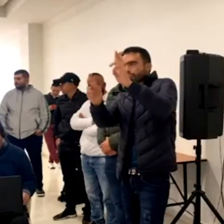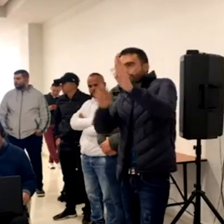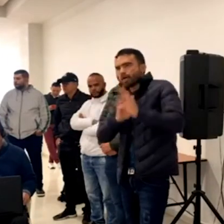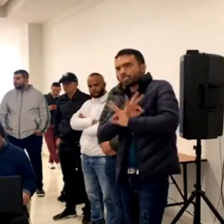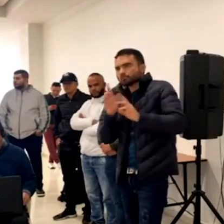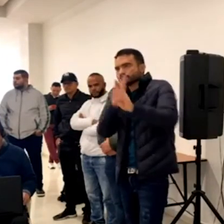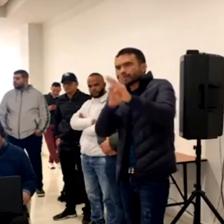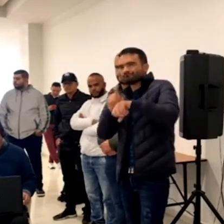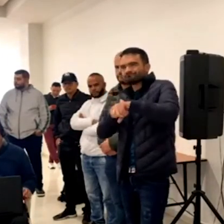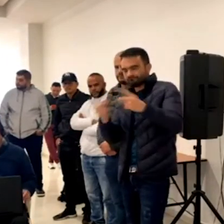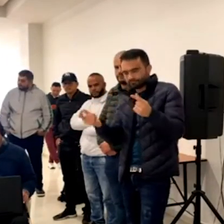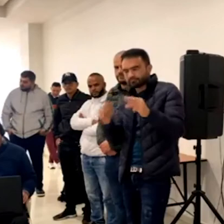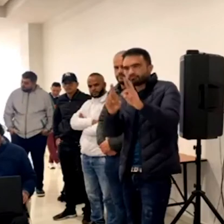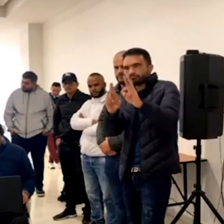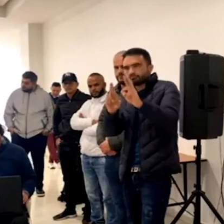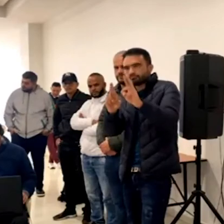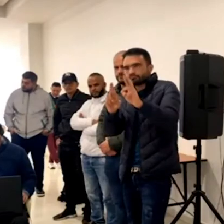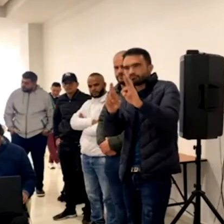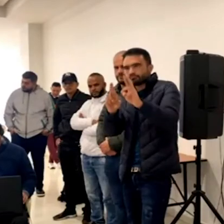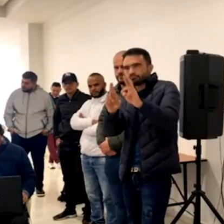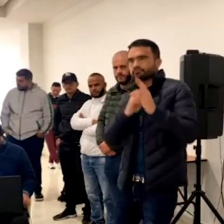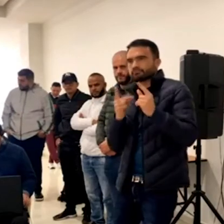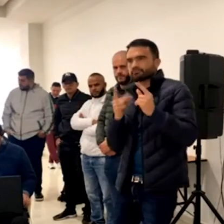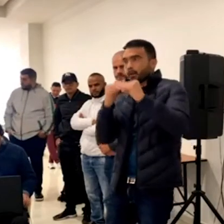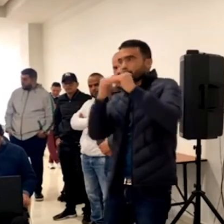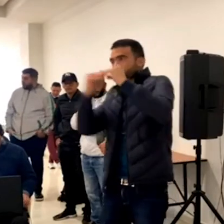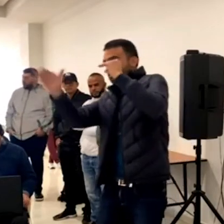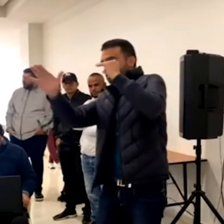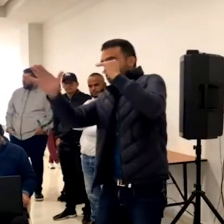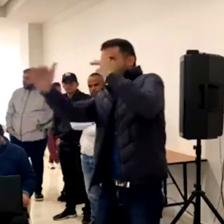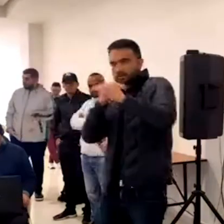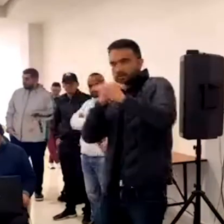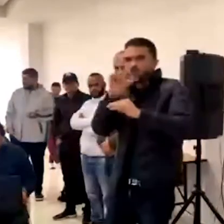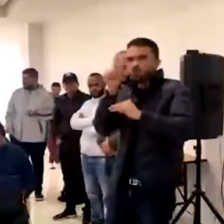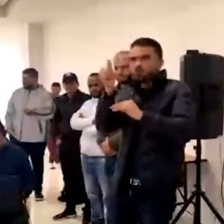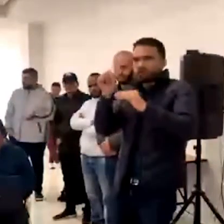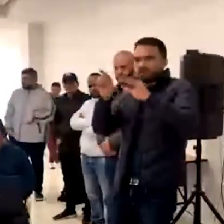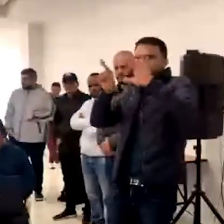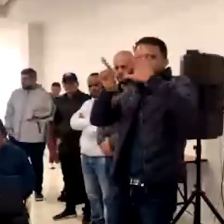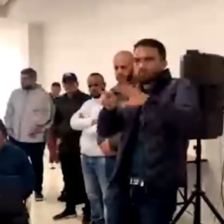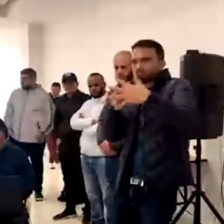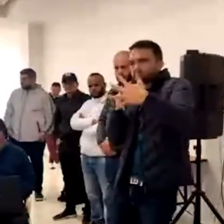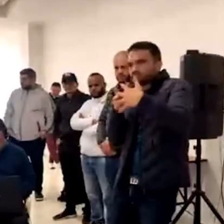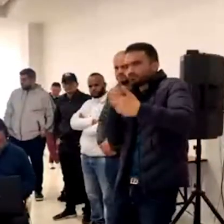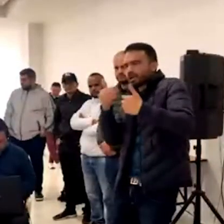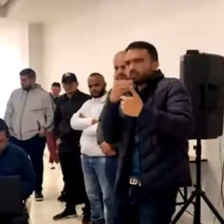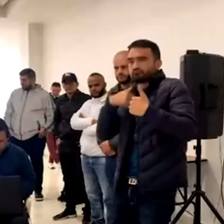desde el año pasado se enviaron comunicados enviados correos enviados vargas